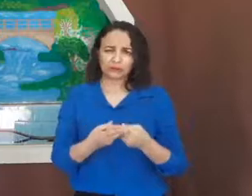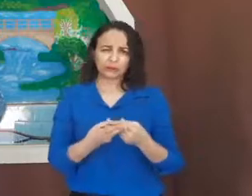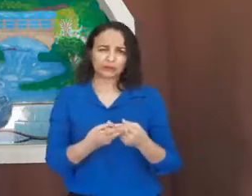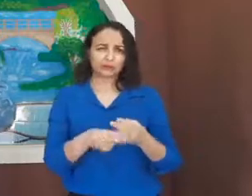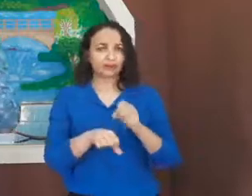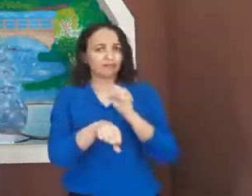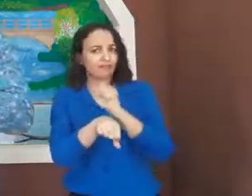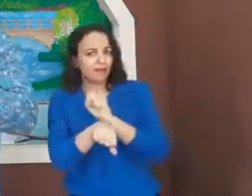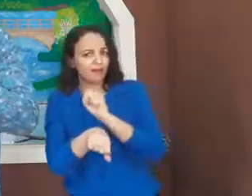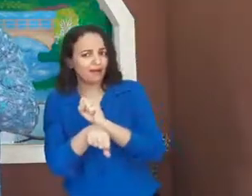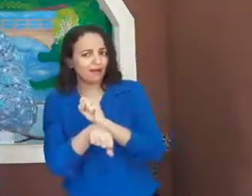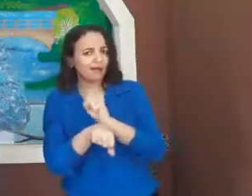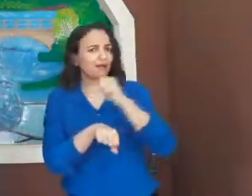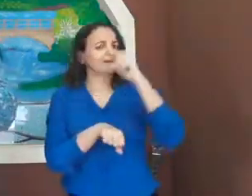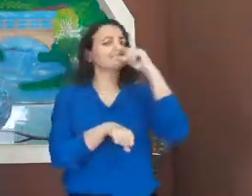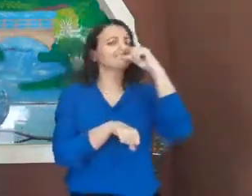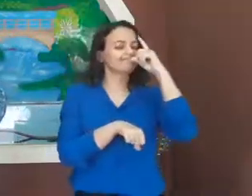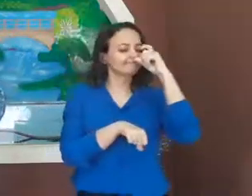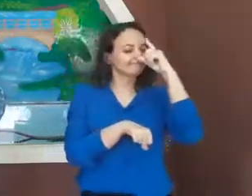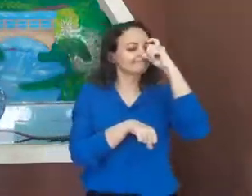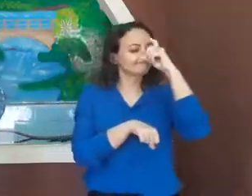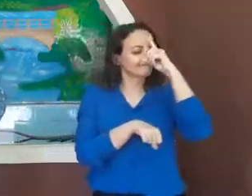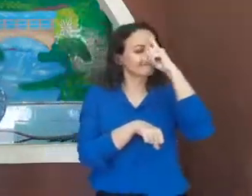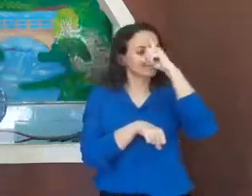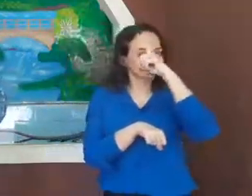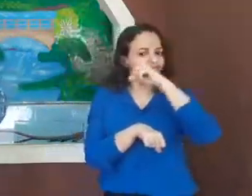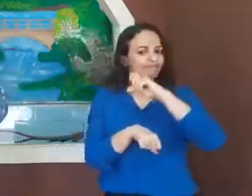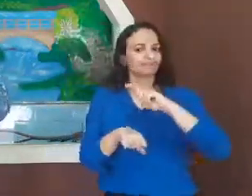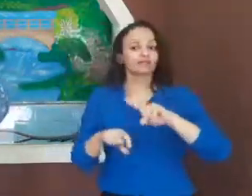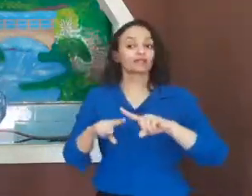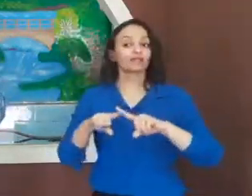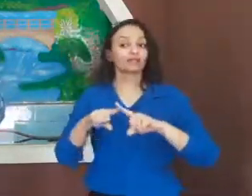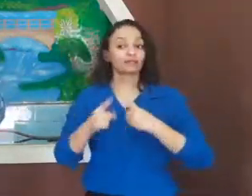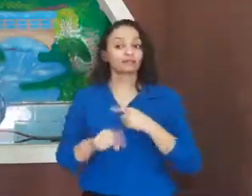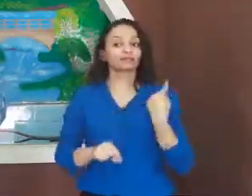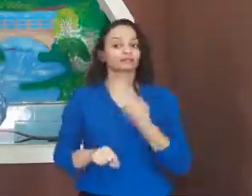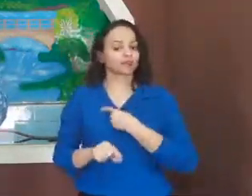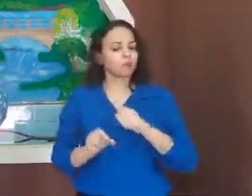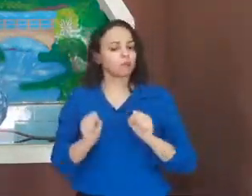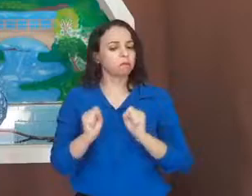mas eu digo que é um tempo em que a gente pode desenvolver.